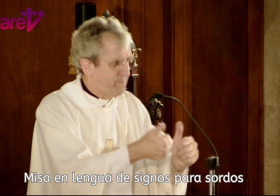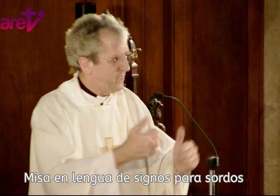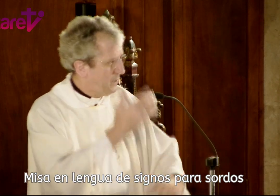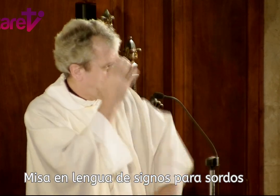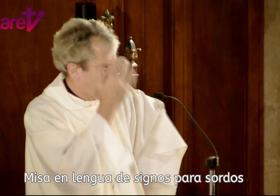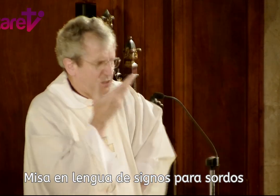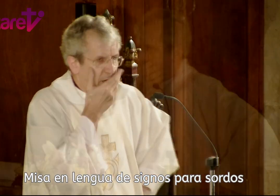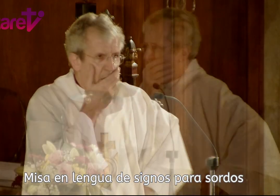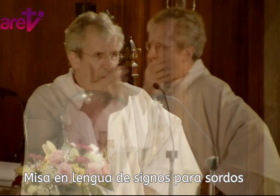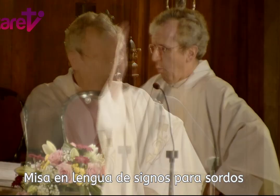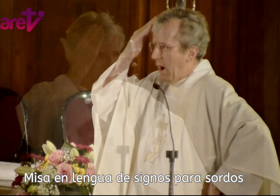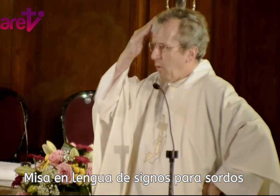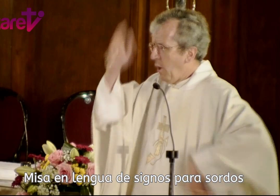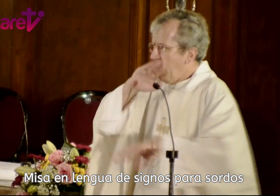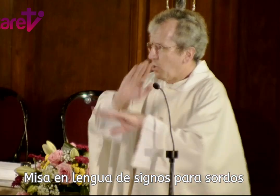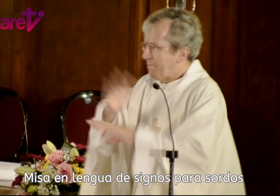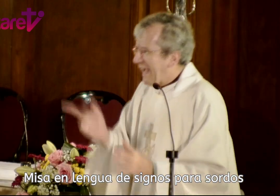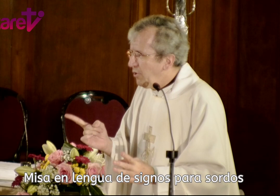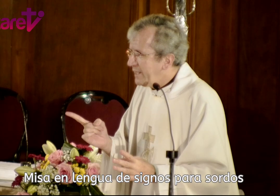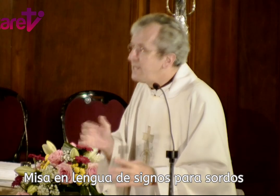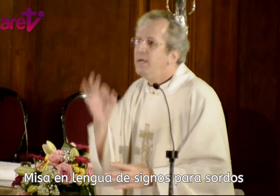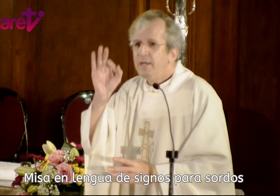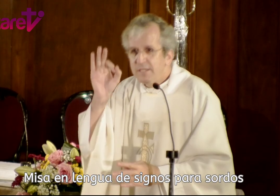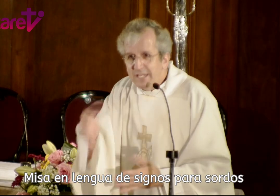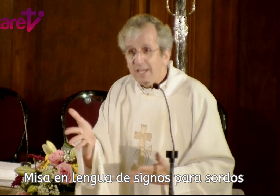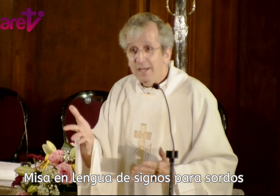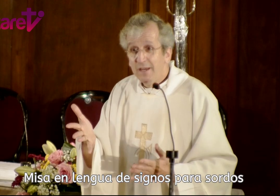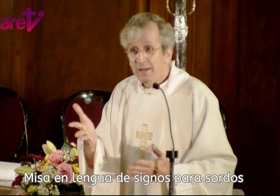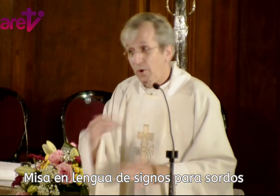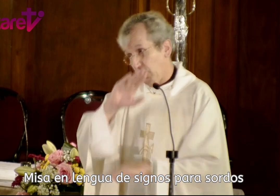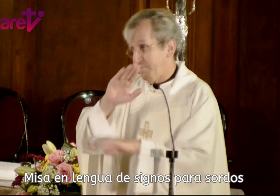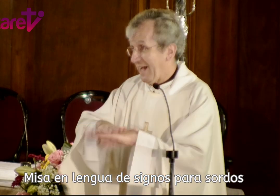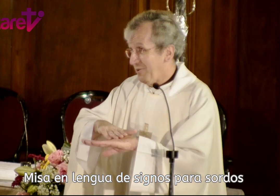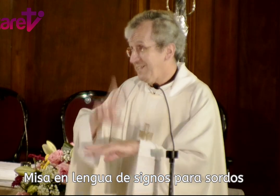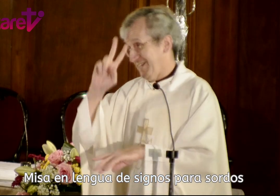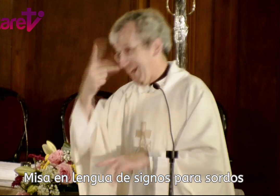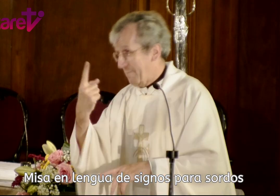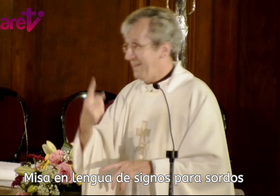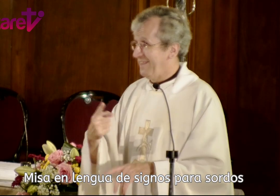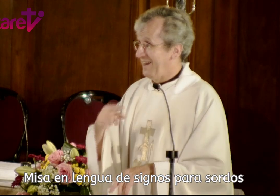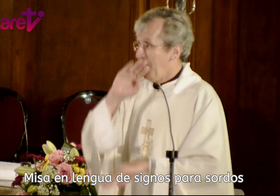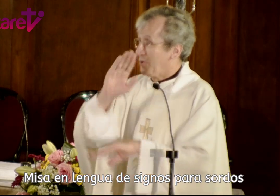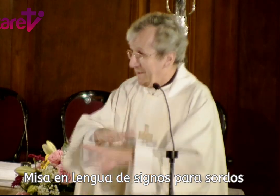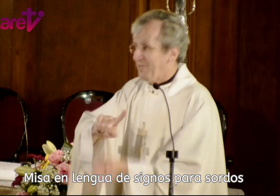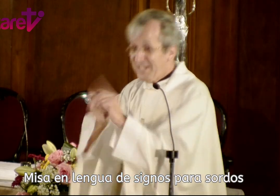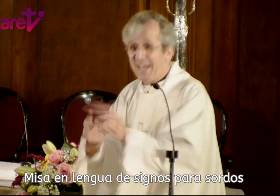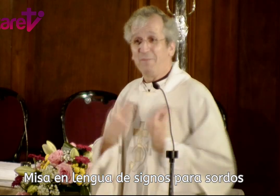pasarán delante. Y dices, wow, los pecadores, sí, los pecadores que se arrepienten, los pecadores que cambian su